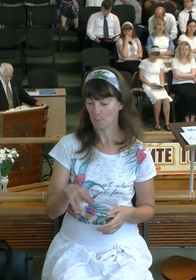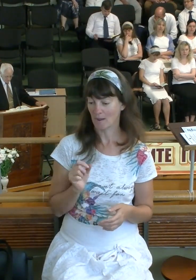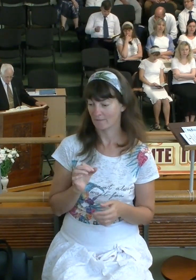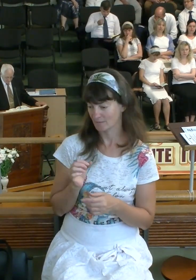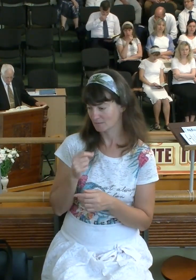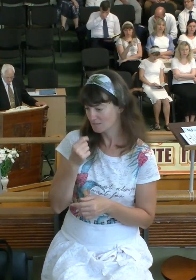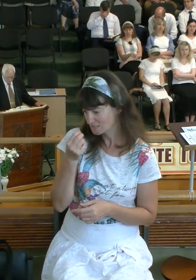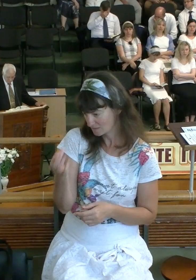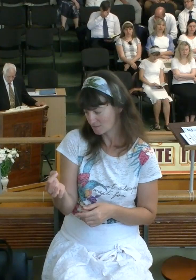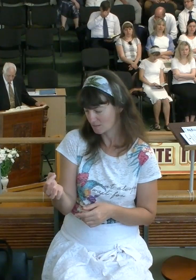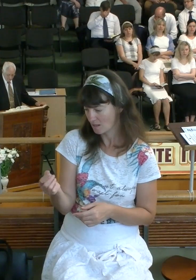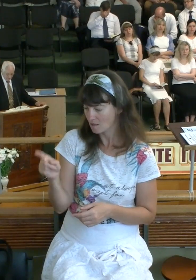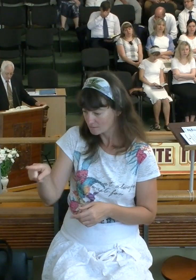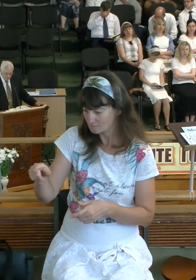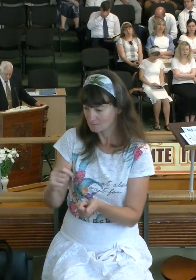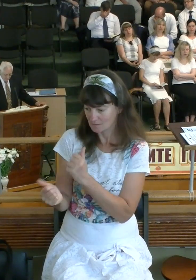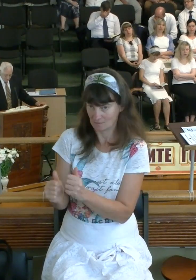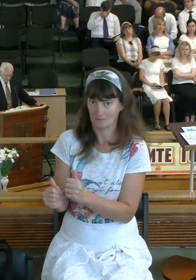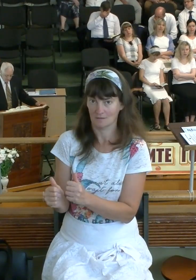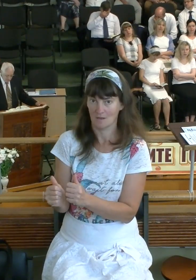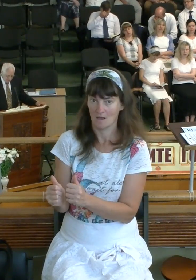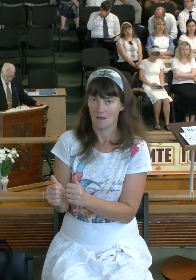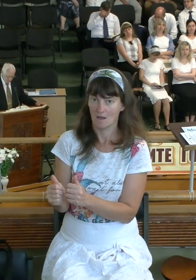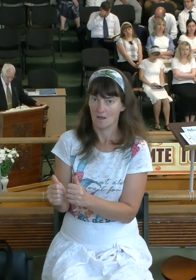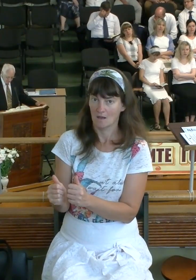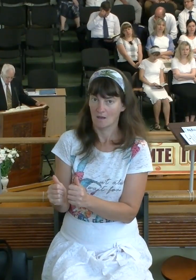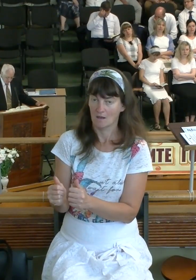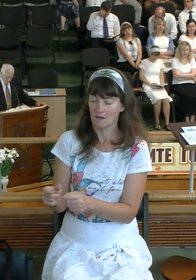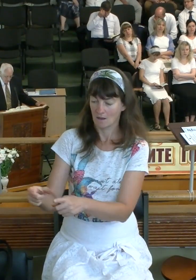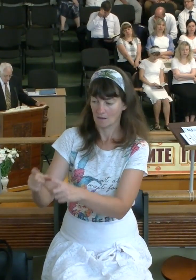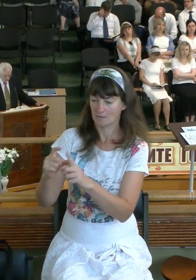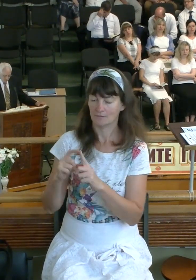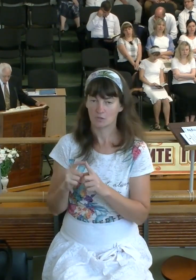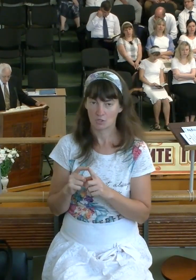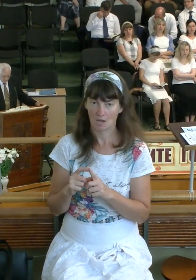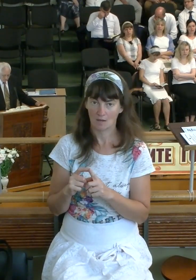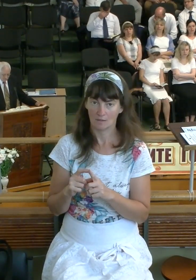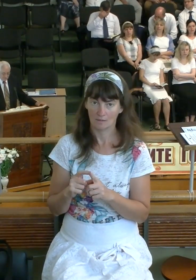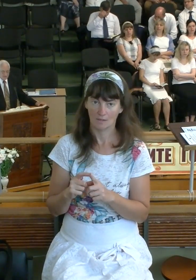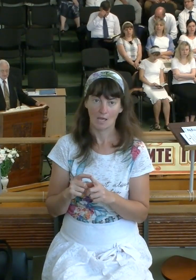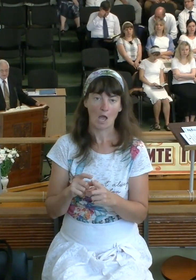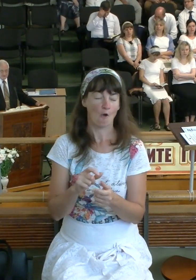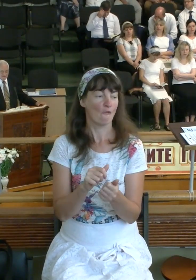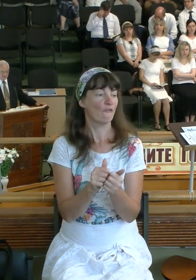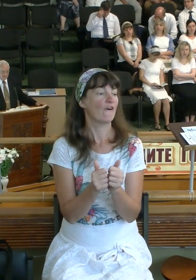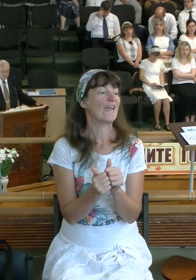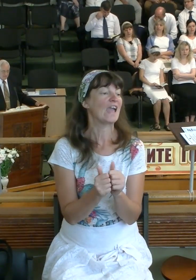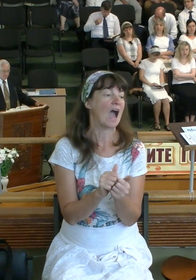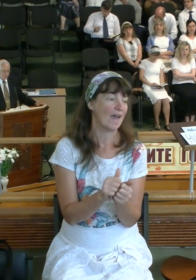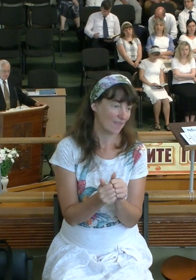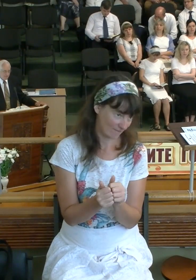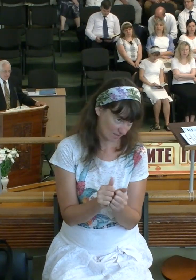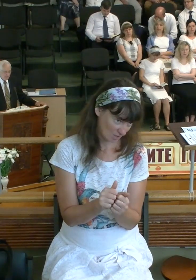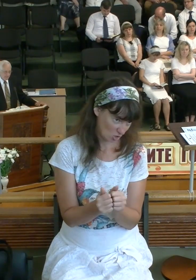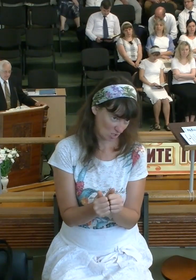«Вот что же вы крестились?» Они отвечали: «Во Иоанново крещение».